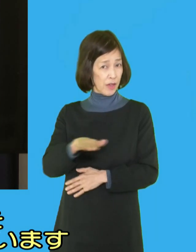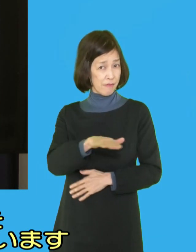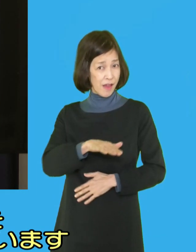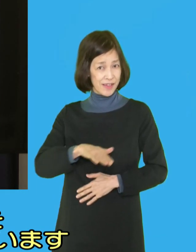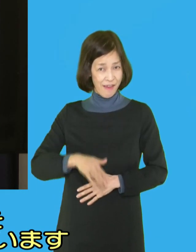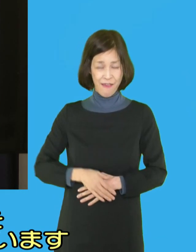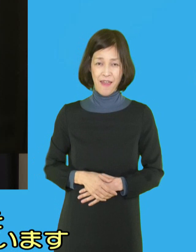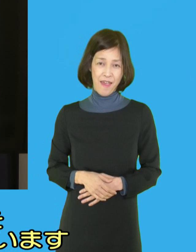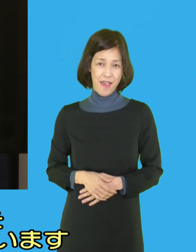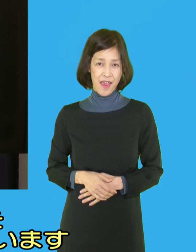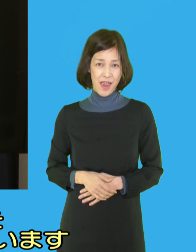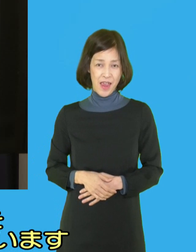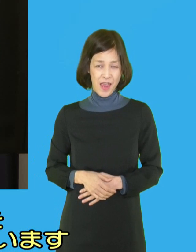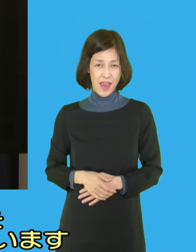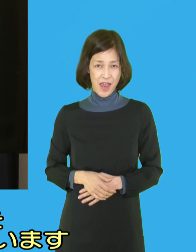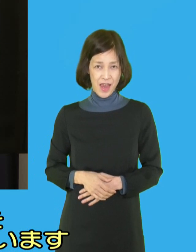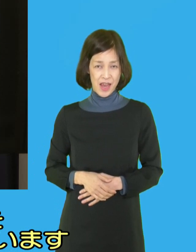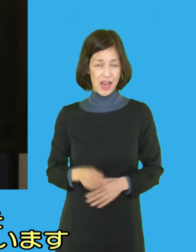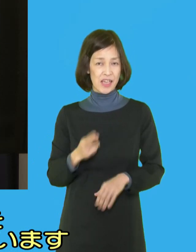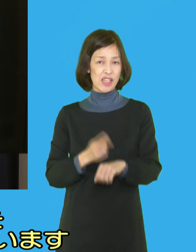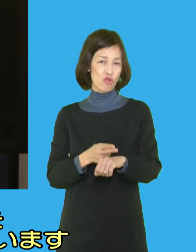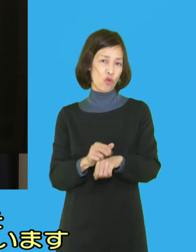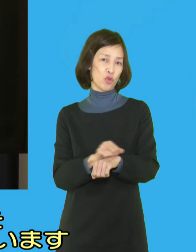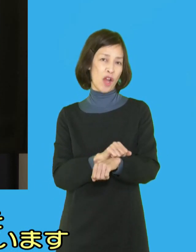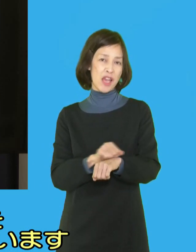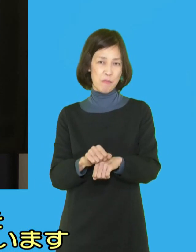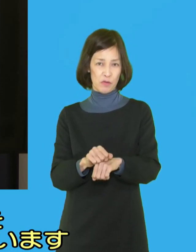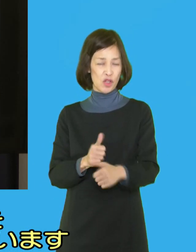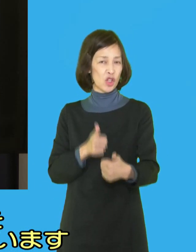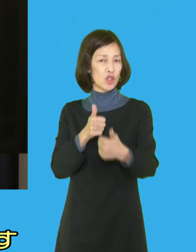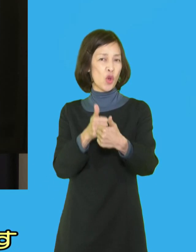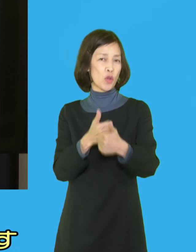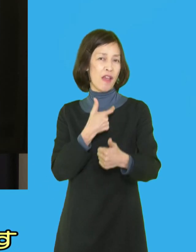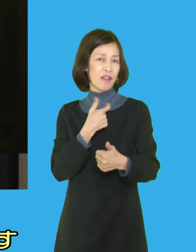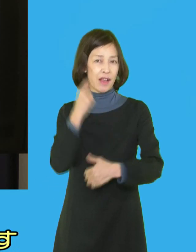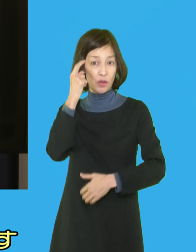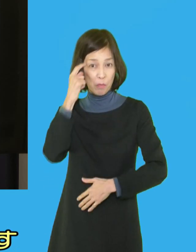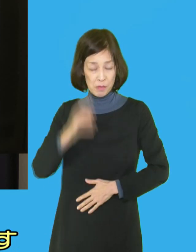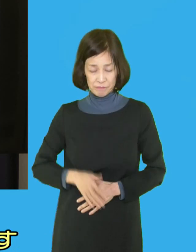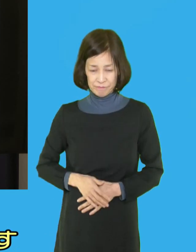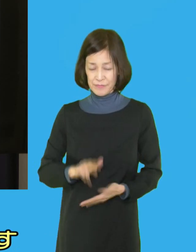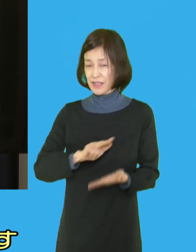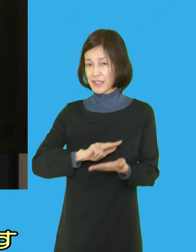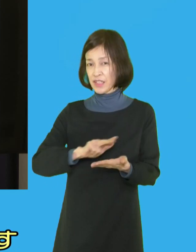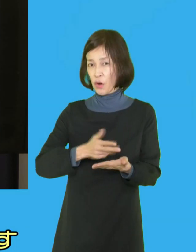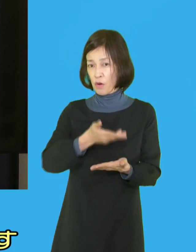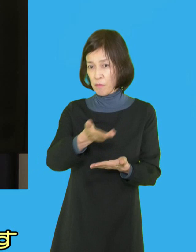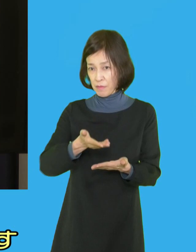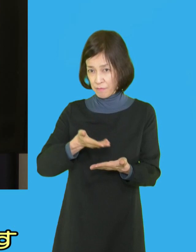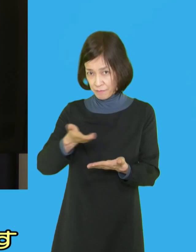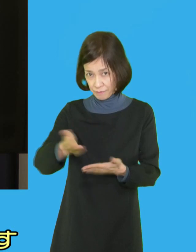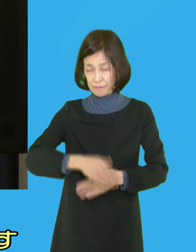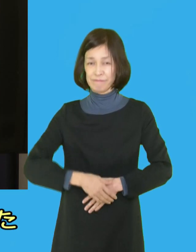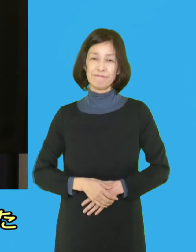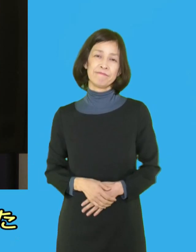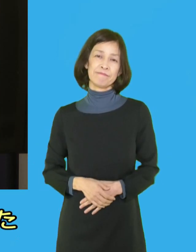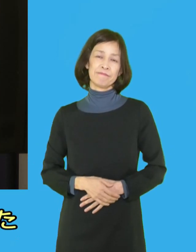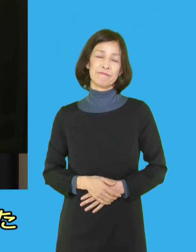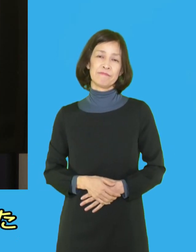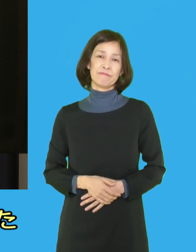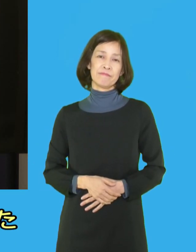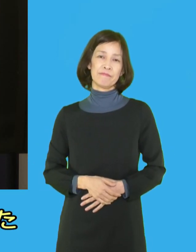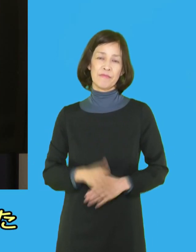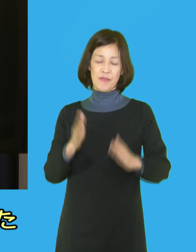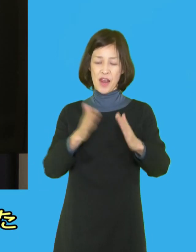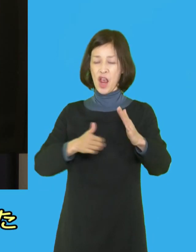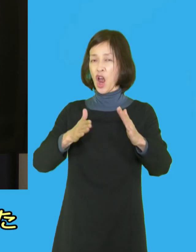を使いこなすという挑戦をしていきたいと思っております。お手元に資料をお配りしておりまして、公募